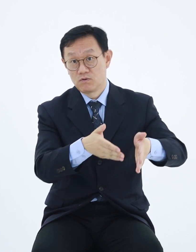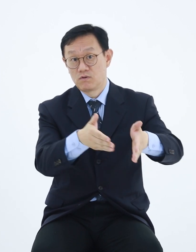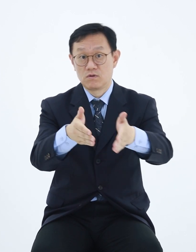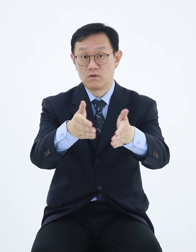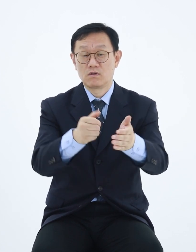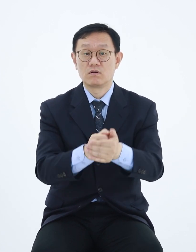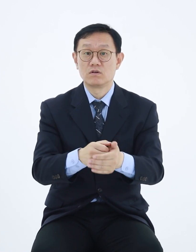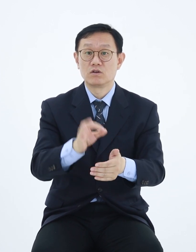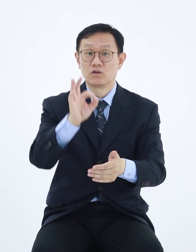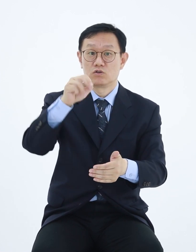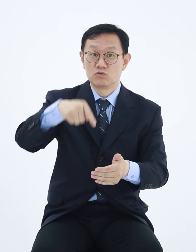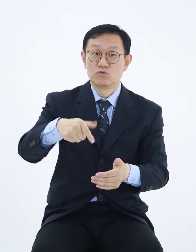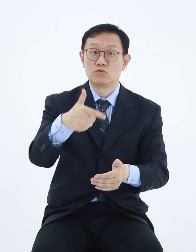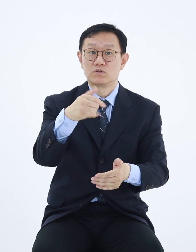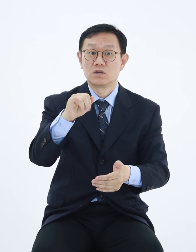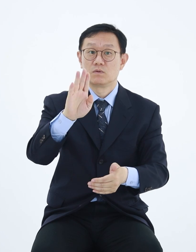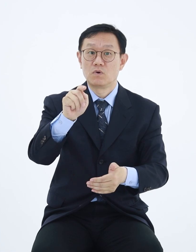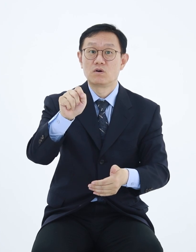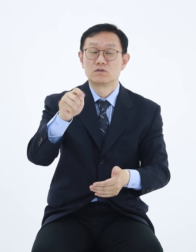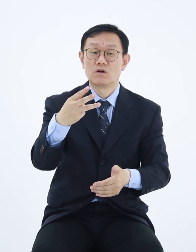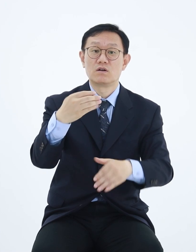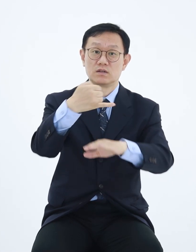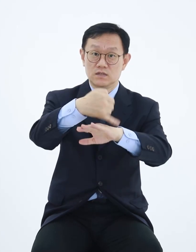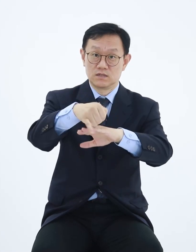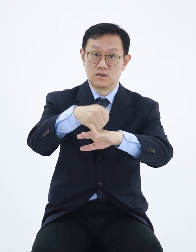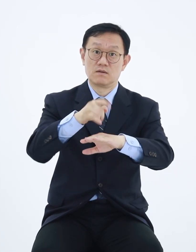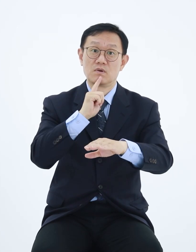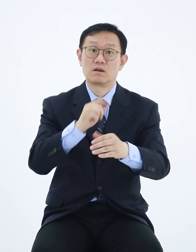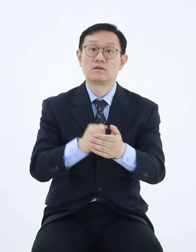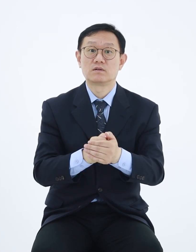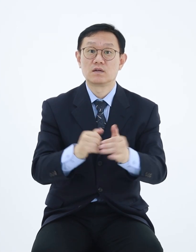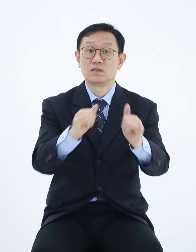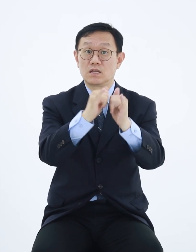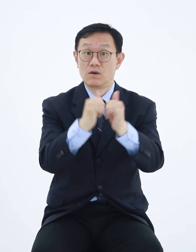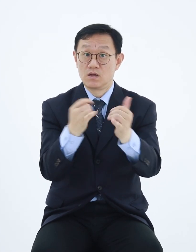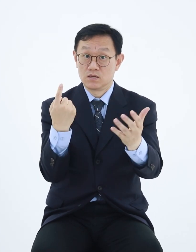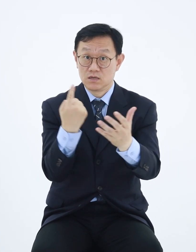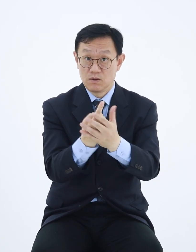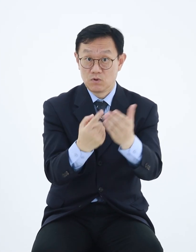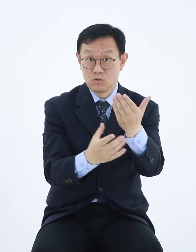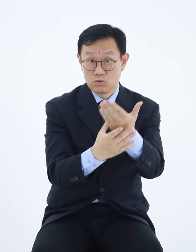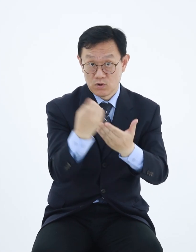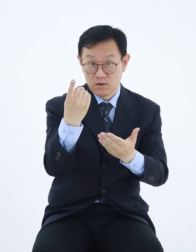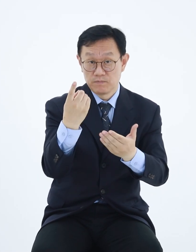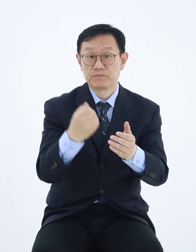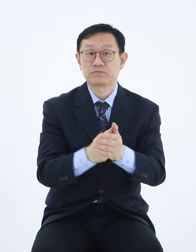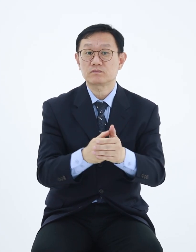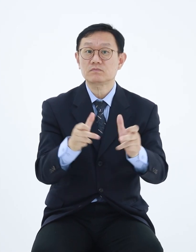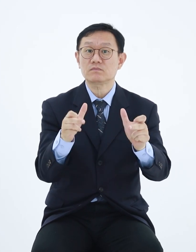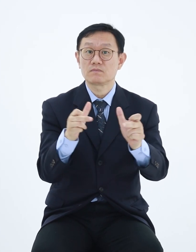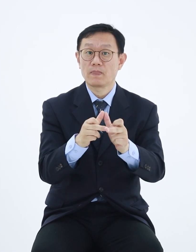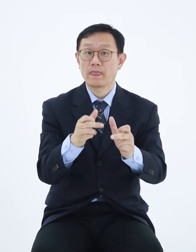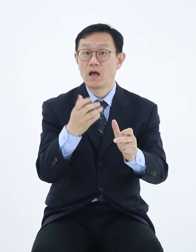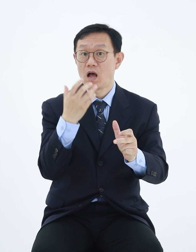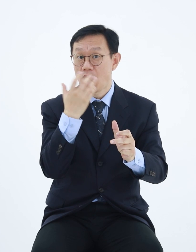유니버설 디자인이라고도 한다. 사회 참여 및 통합. 장애인이 비장애인과의 구분